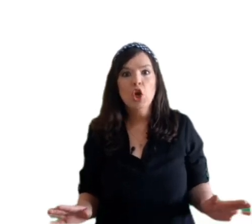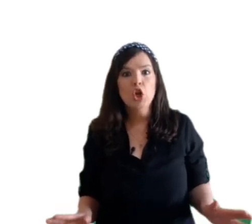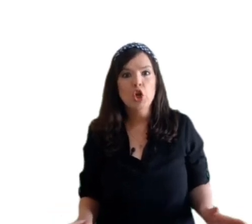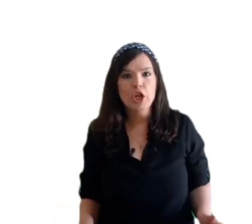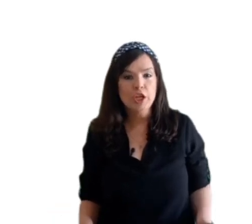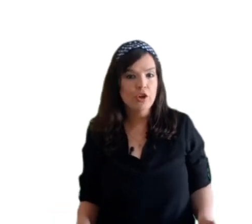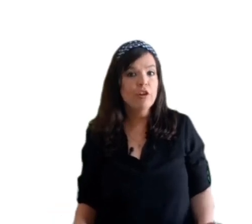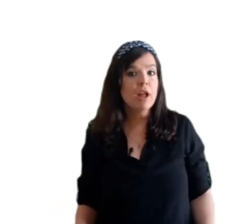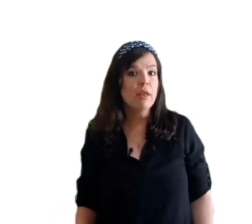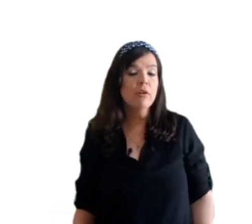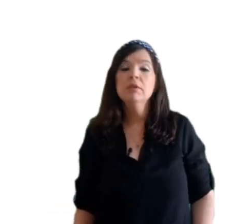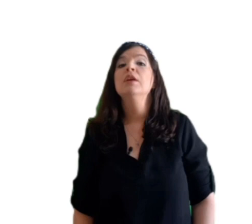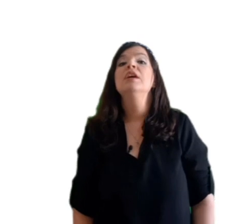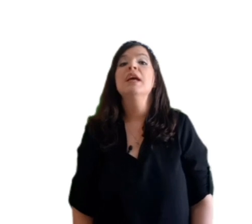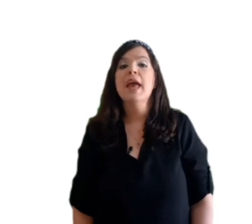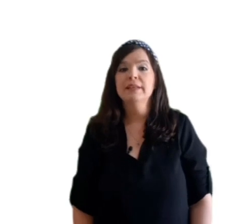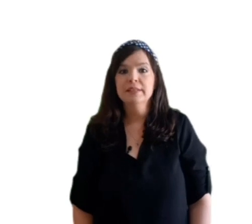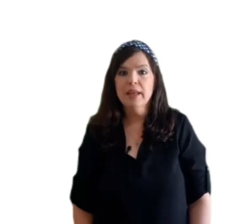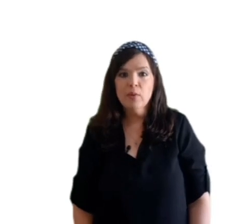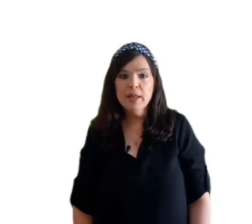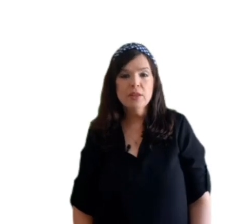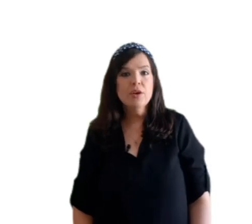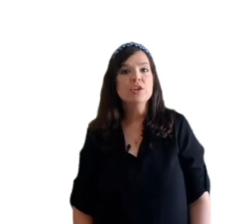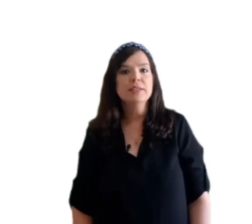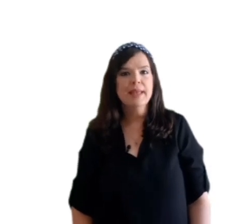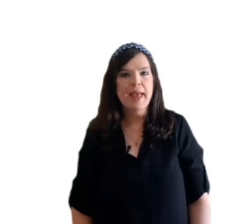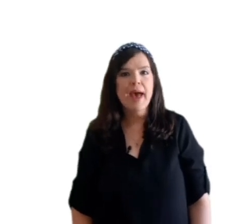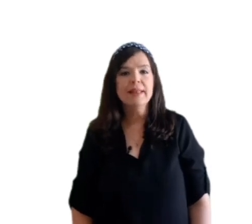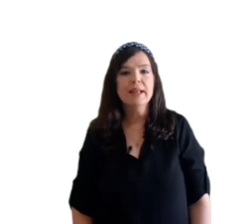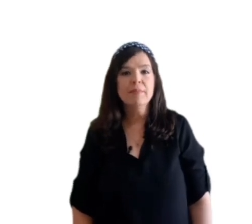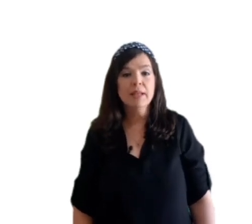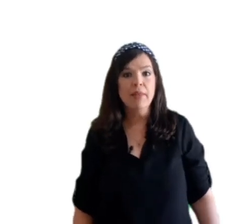Y colorín colorado, este cuento